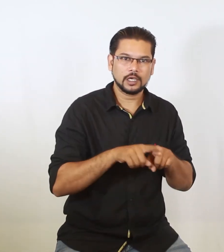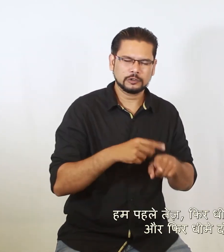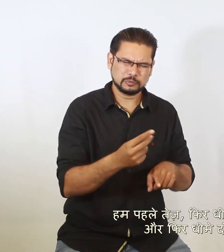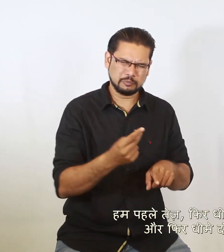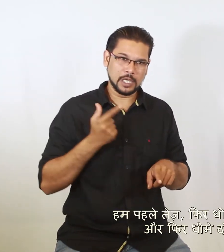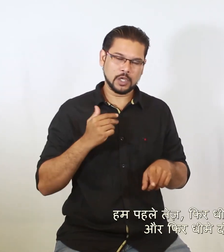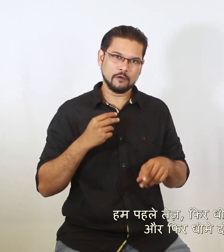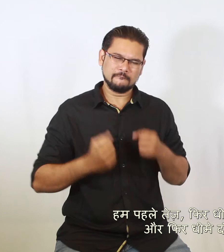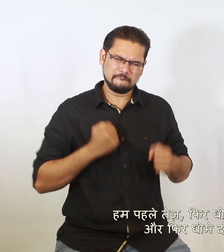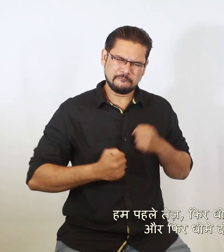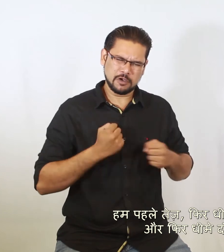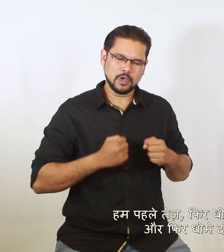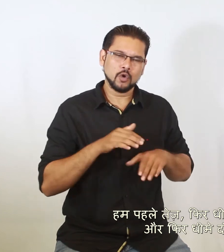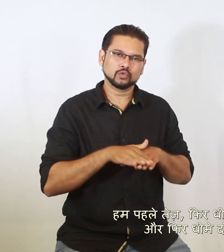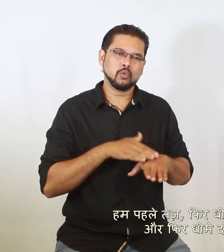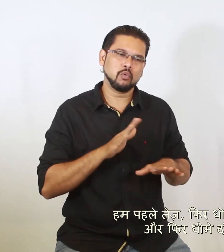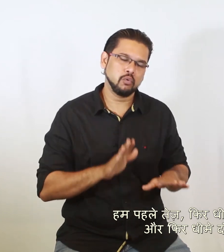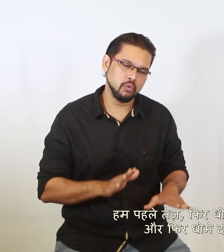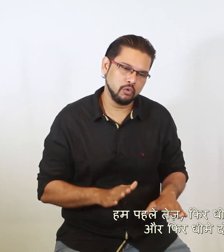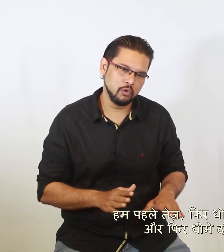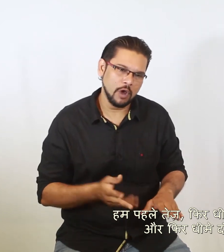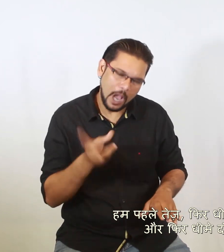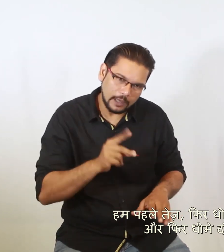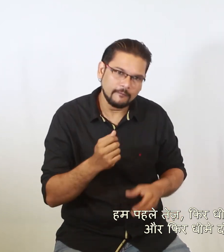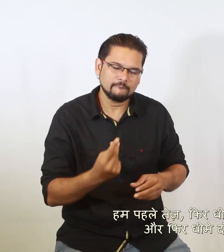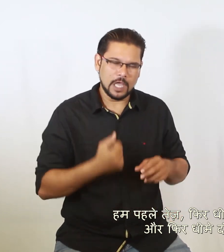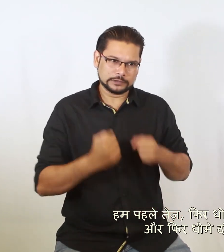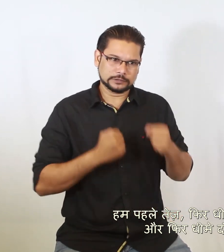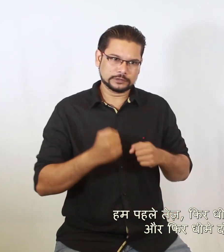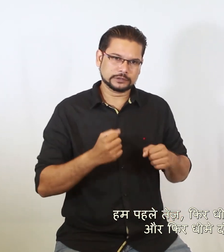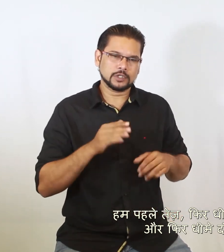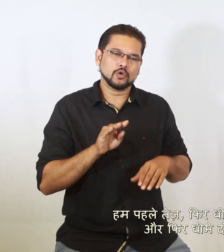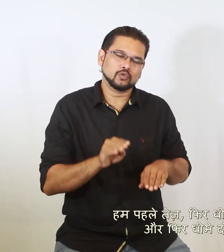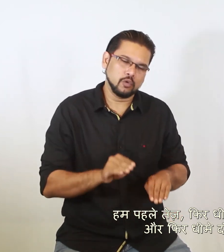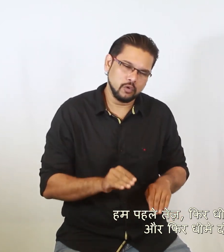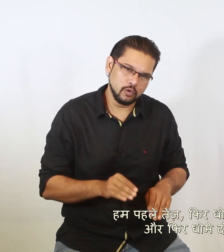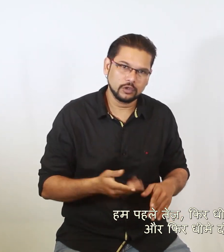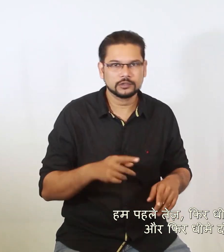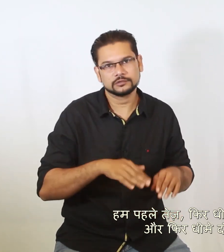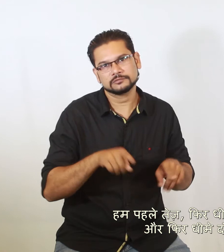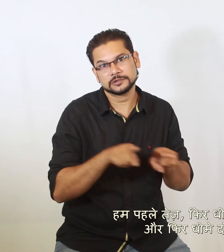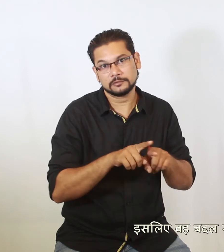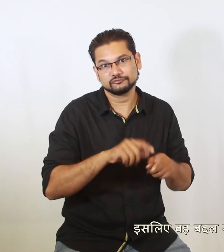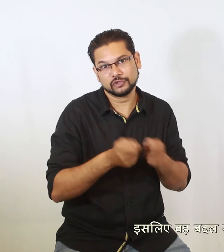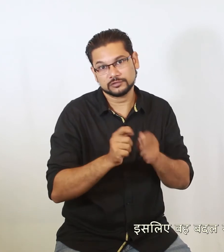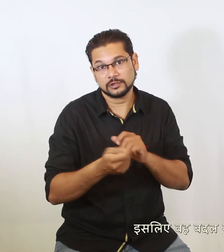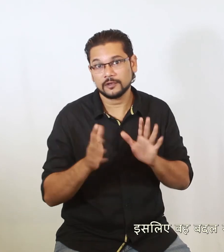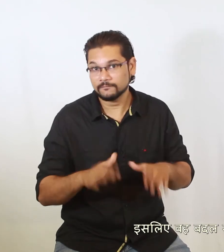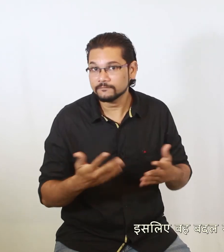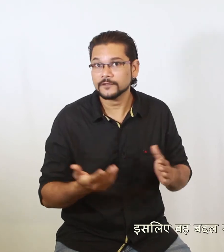हम पहले तेज, फिर धीमे, फिर तेज और फिर धीमे दोड़ते हैं इसलिए वो बदल